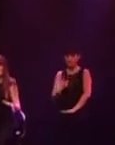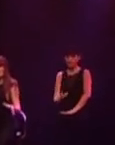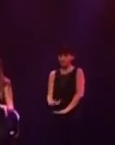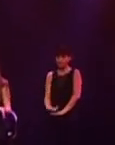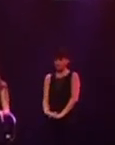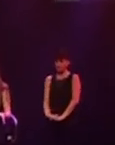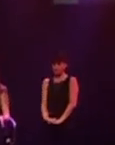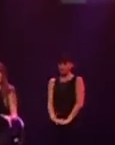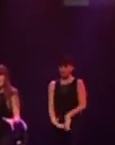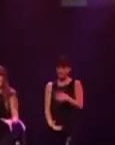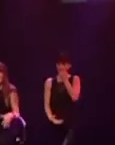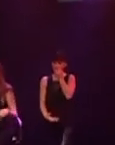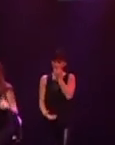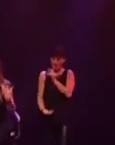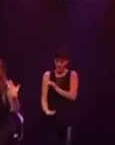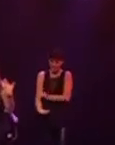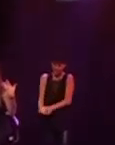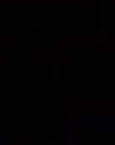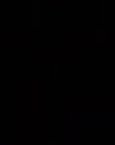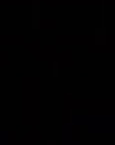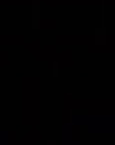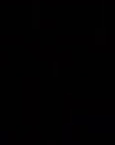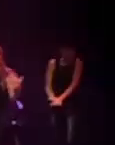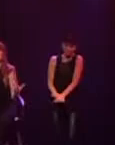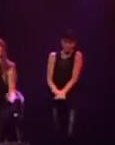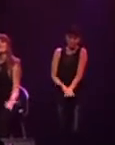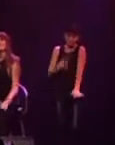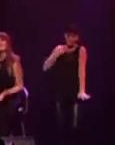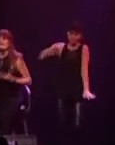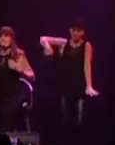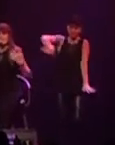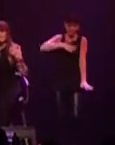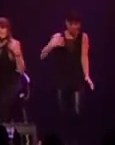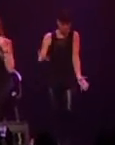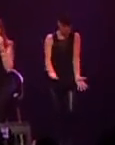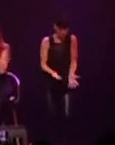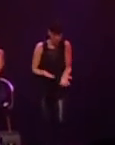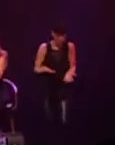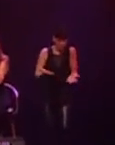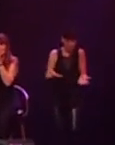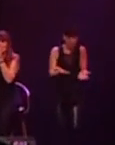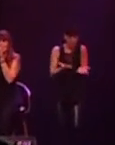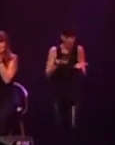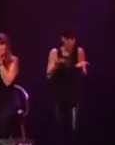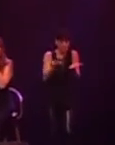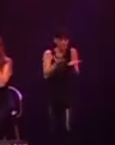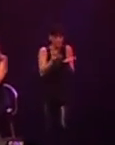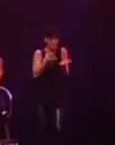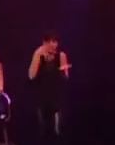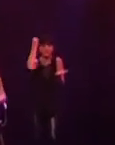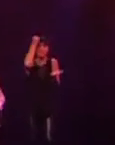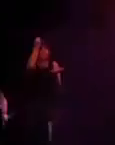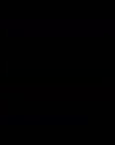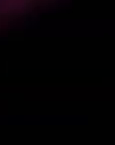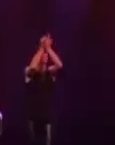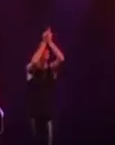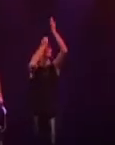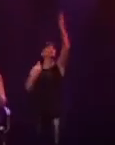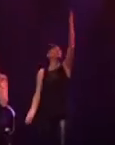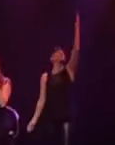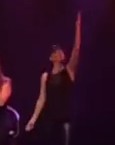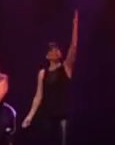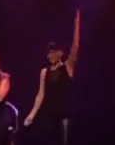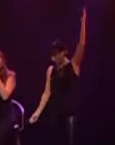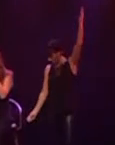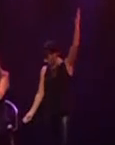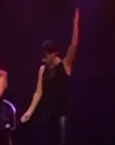cuerpo a tierra bajo el paso de una historia que iba a alzar hasta la gloria el poder de la